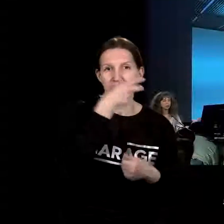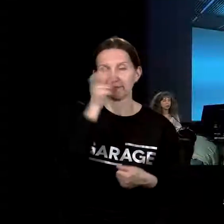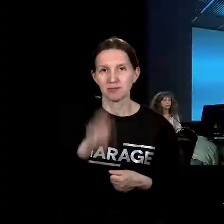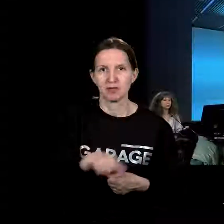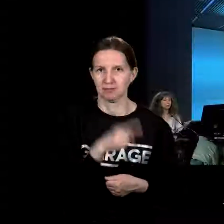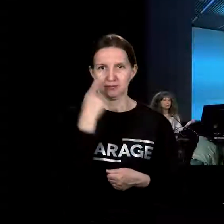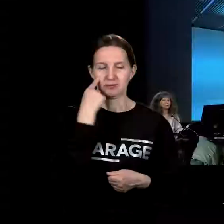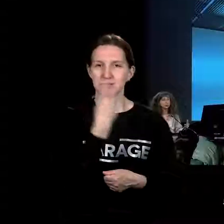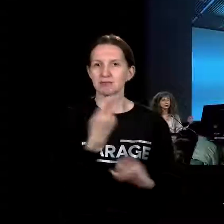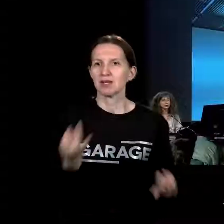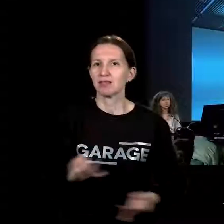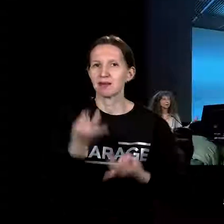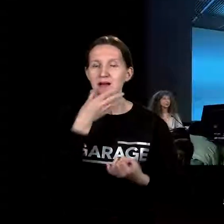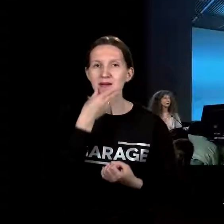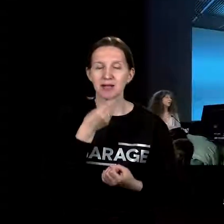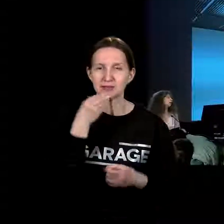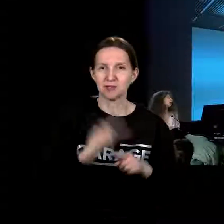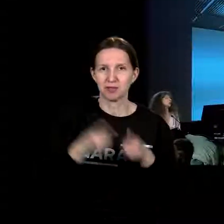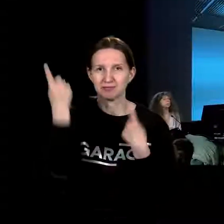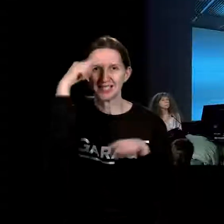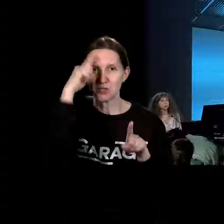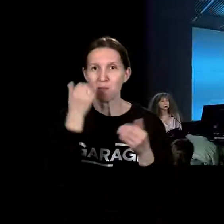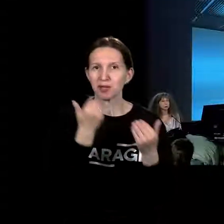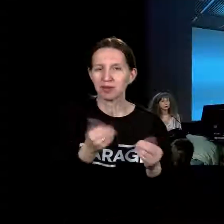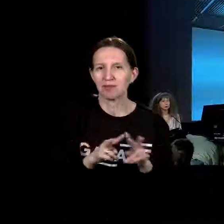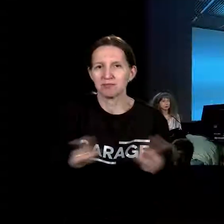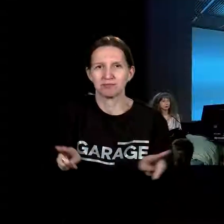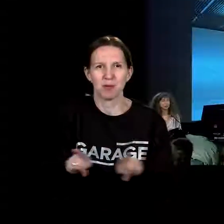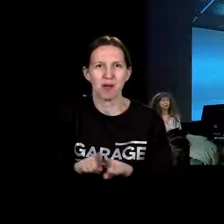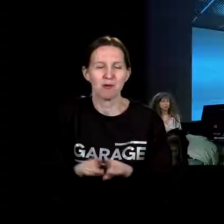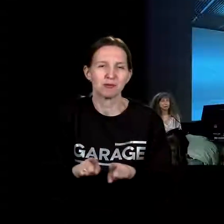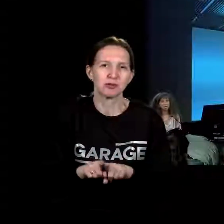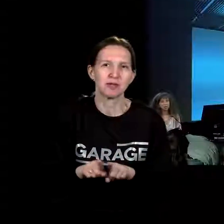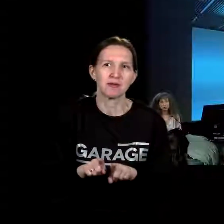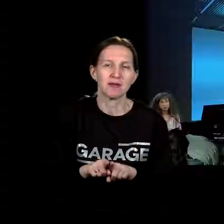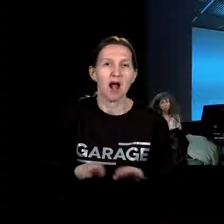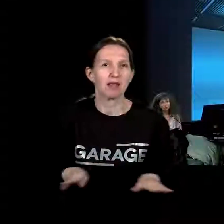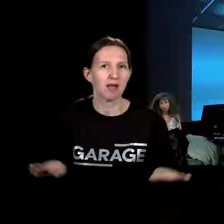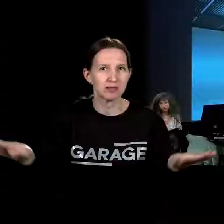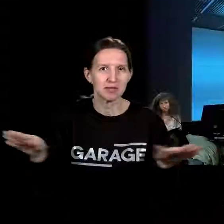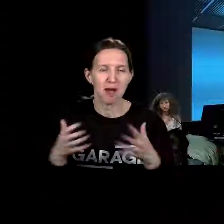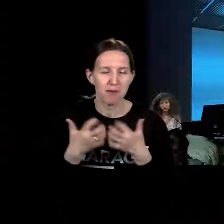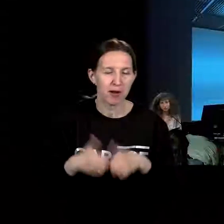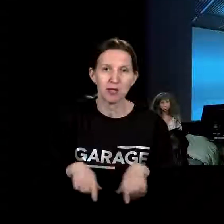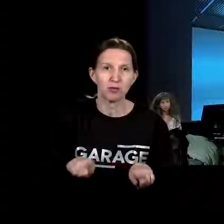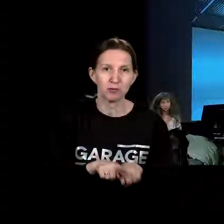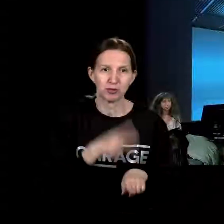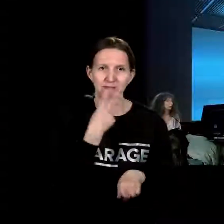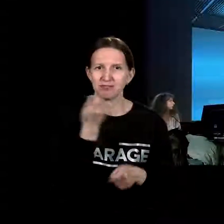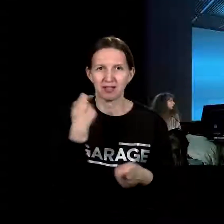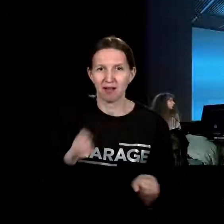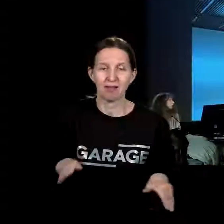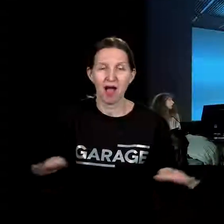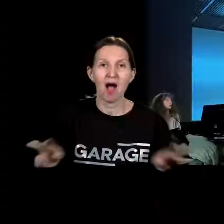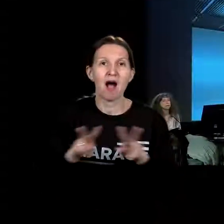вот эти самые удивительной красоты изобретения, напоминающие отчасти Летатлин, да, который тоже никогда не полетел,